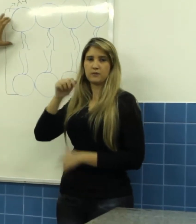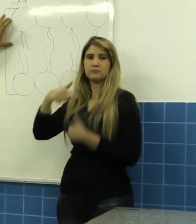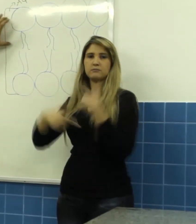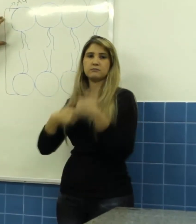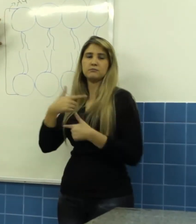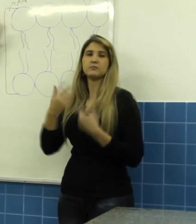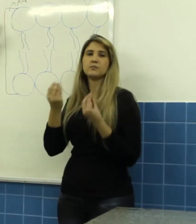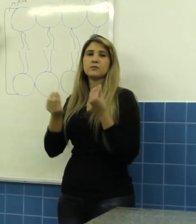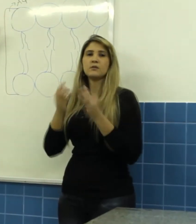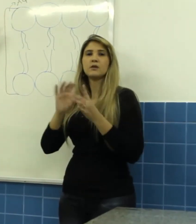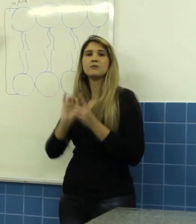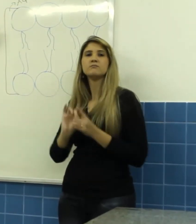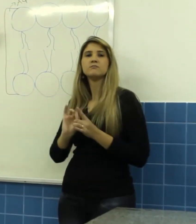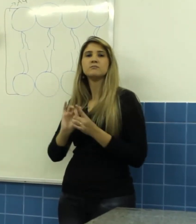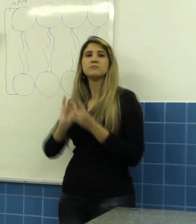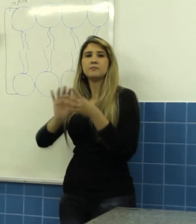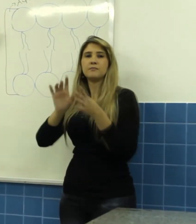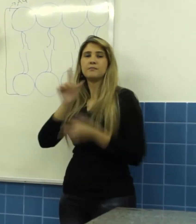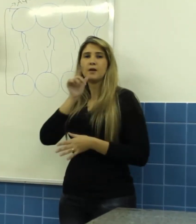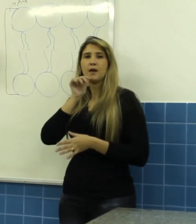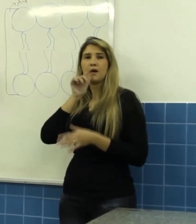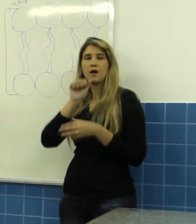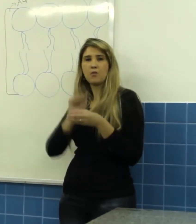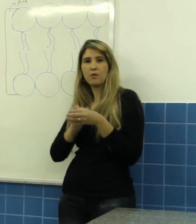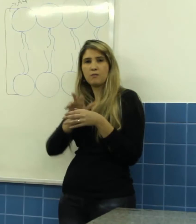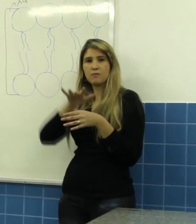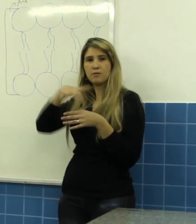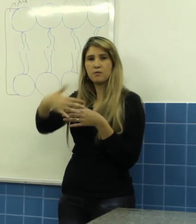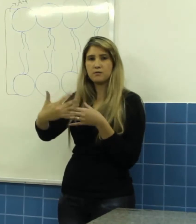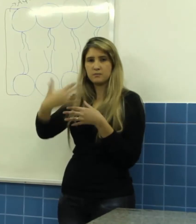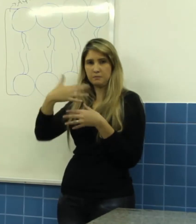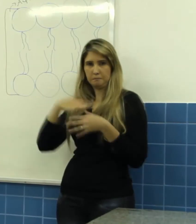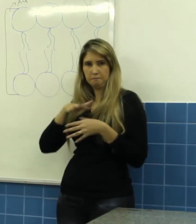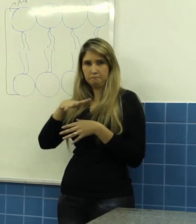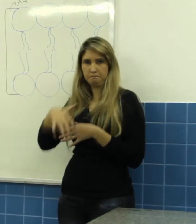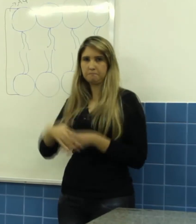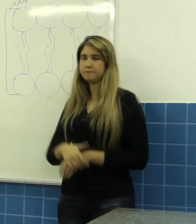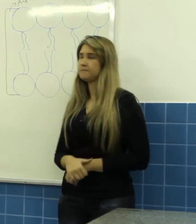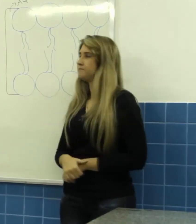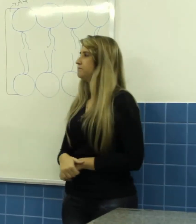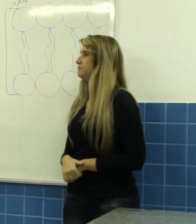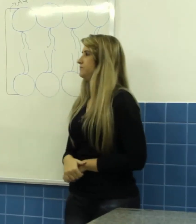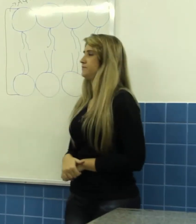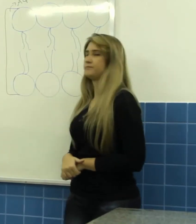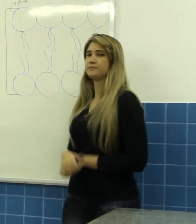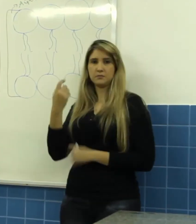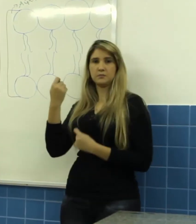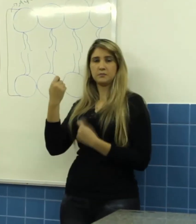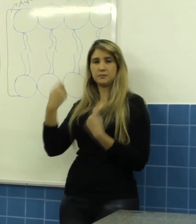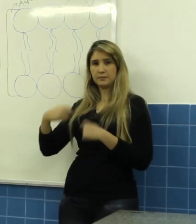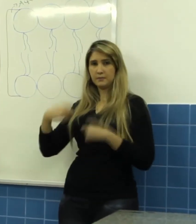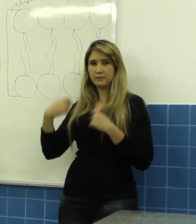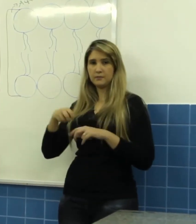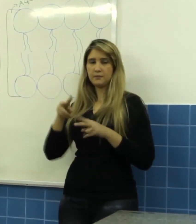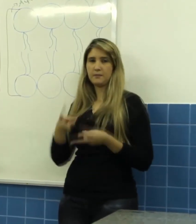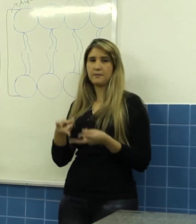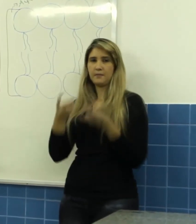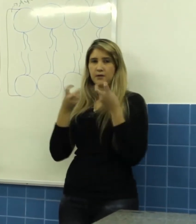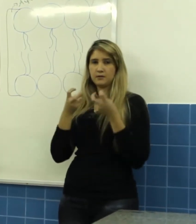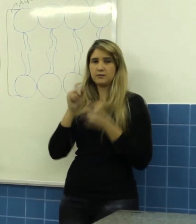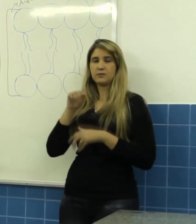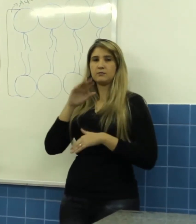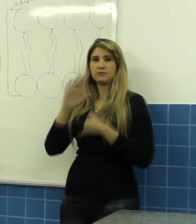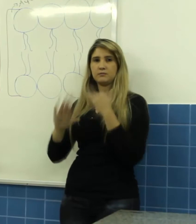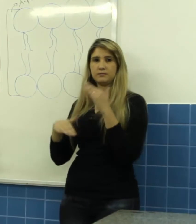a passagem de moléculas de água. Quando nós falamos em osmose, como um